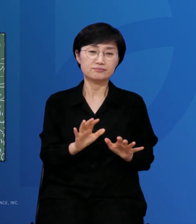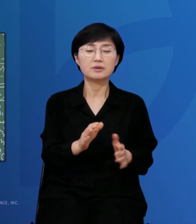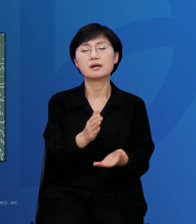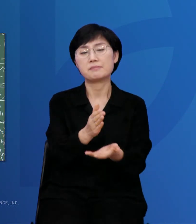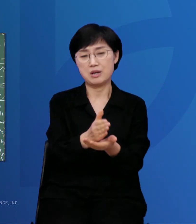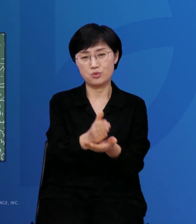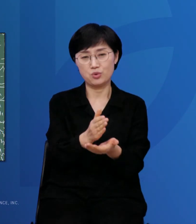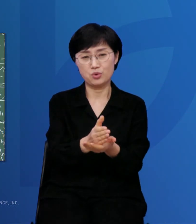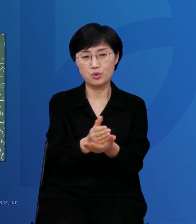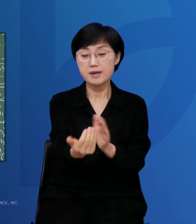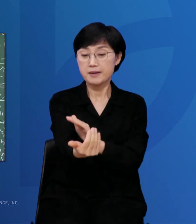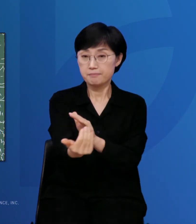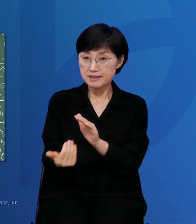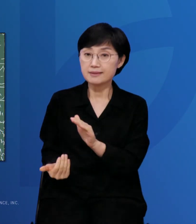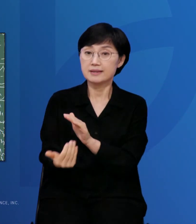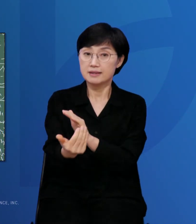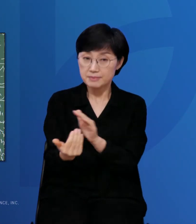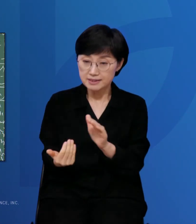정확하게 좋잖아요.